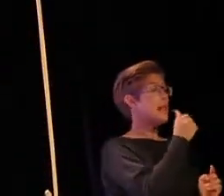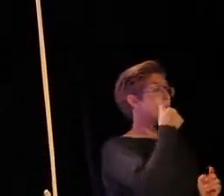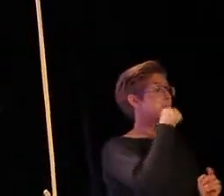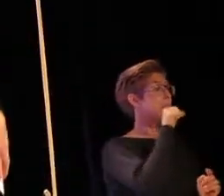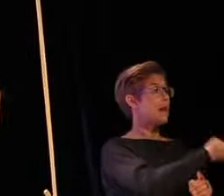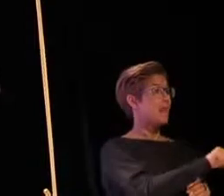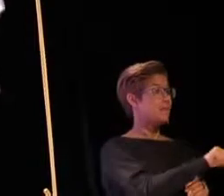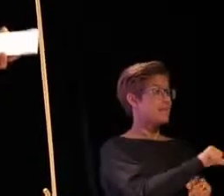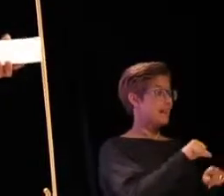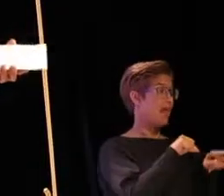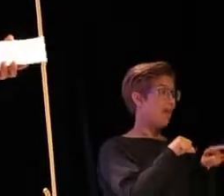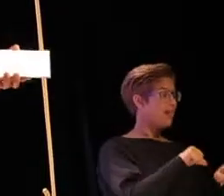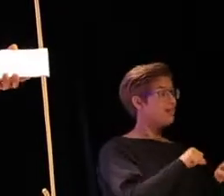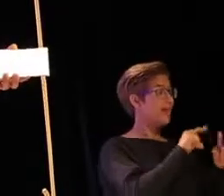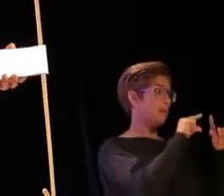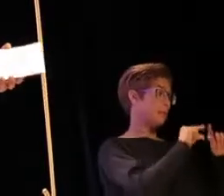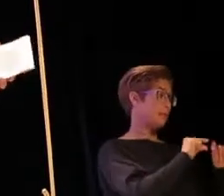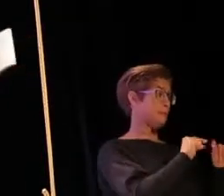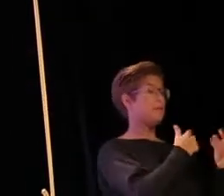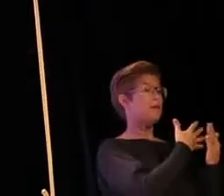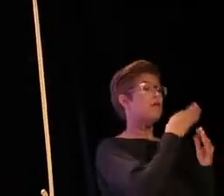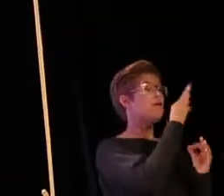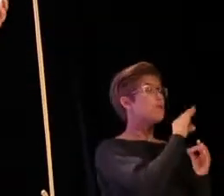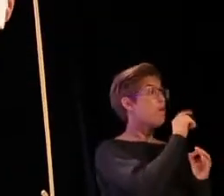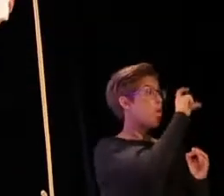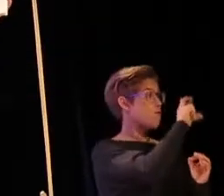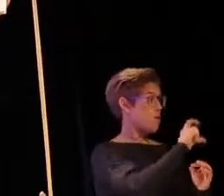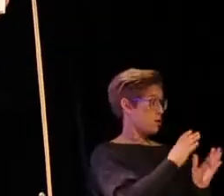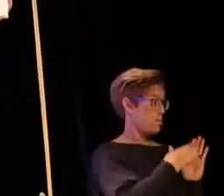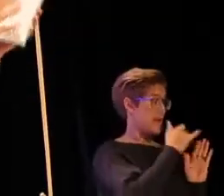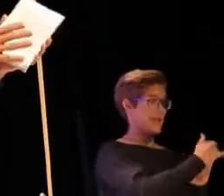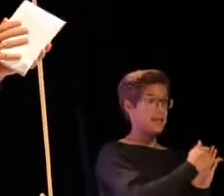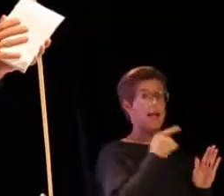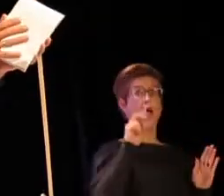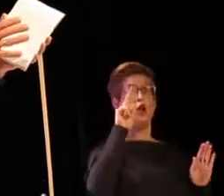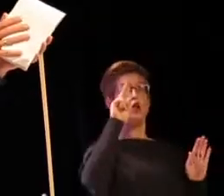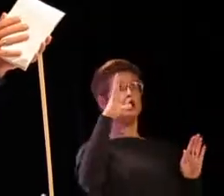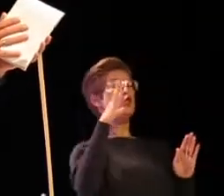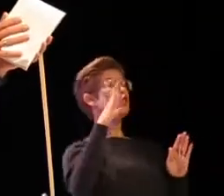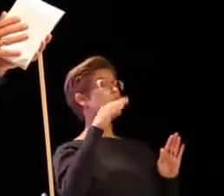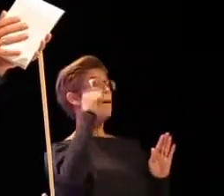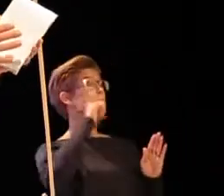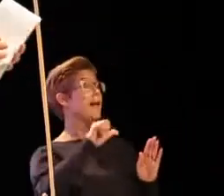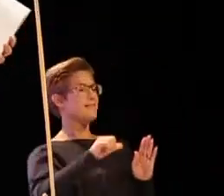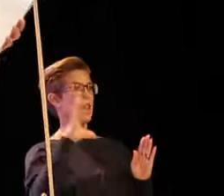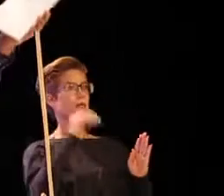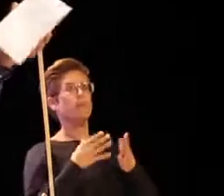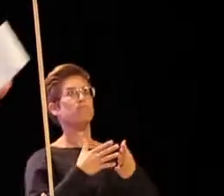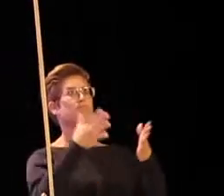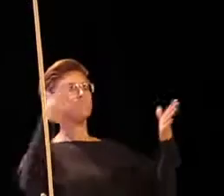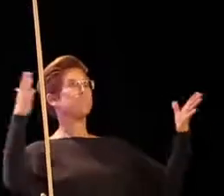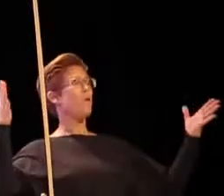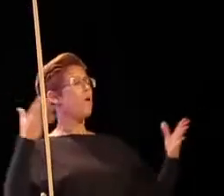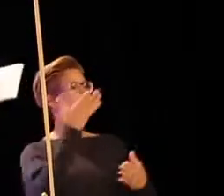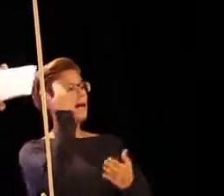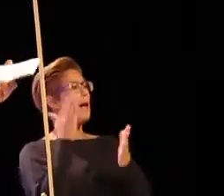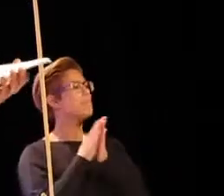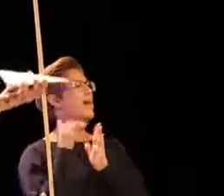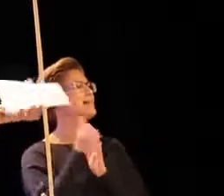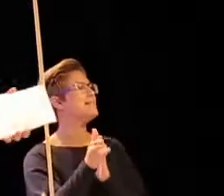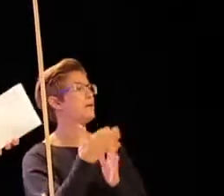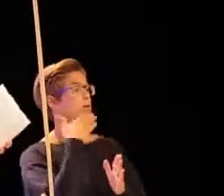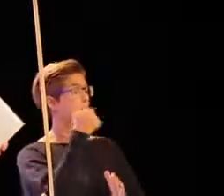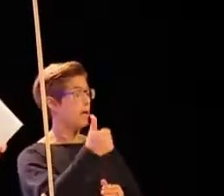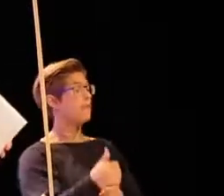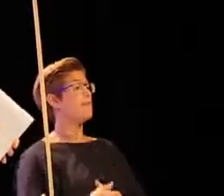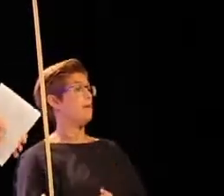sig 1990 när vi gick in i interneteran. Det är den amerikanska argumentationen. Och sen kommer president Obama upp och säger någonting